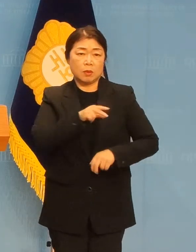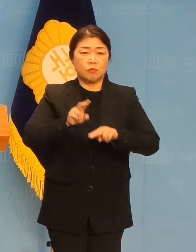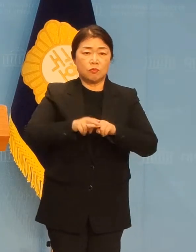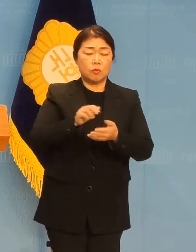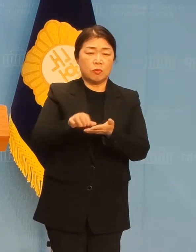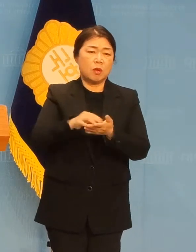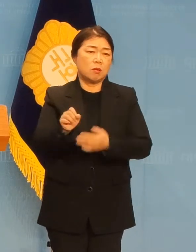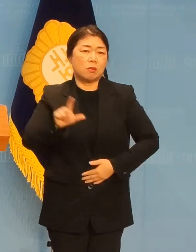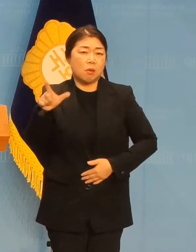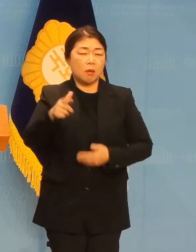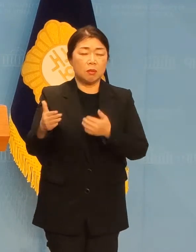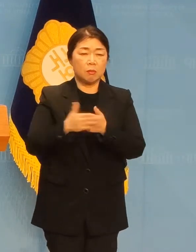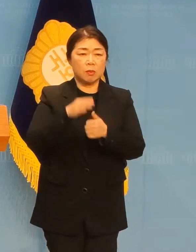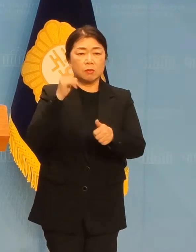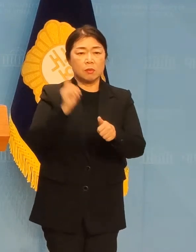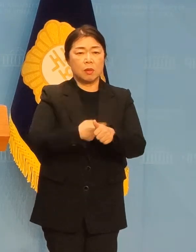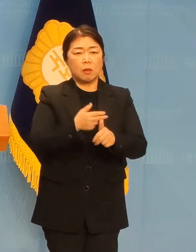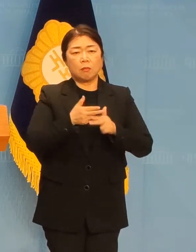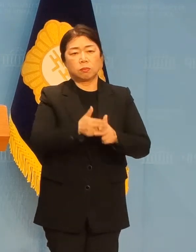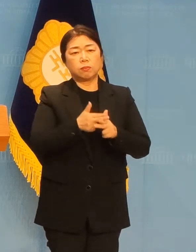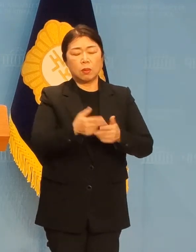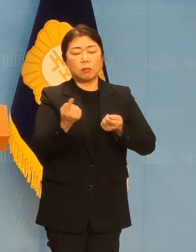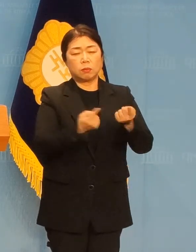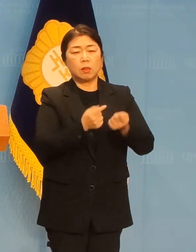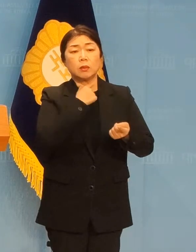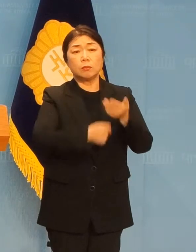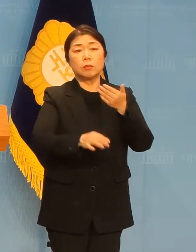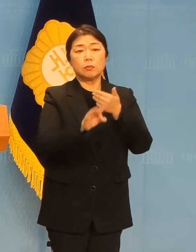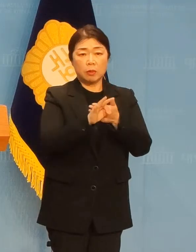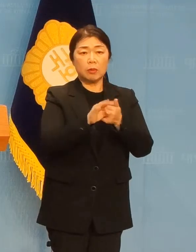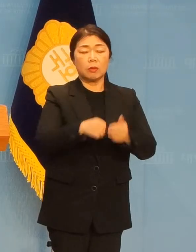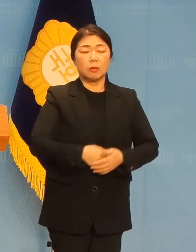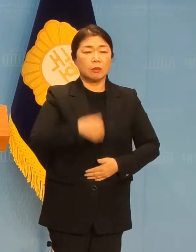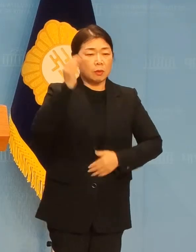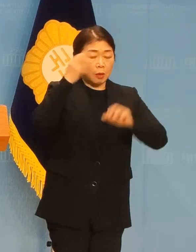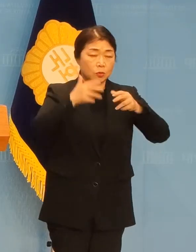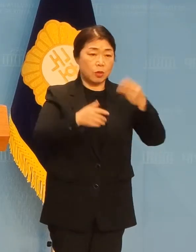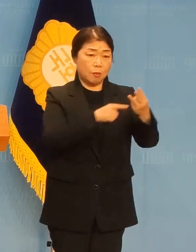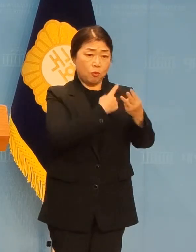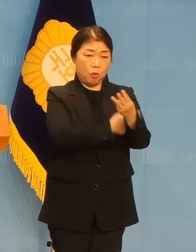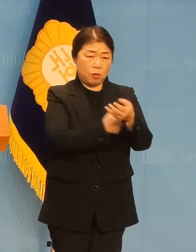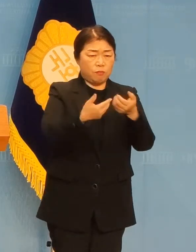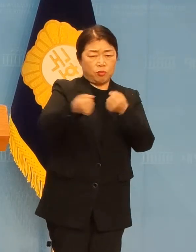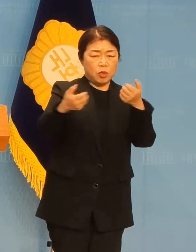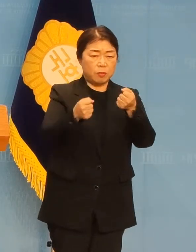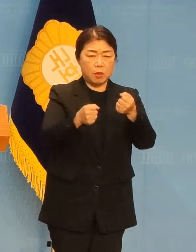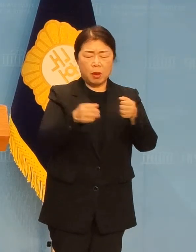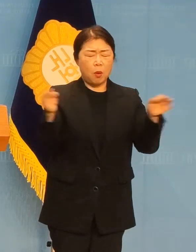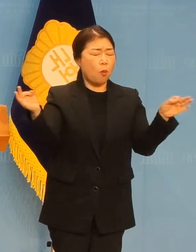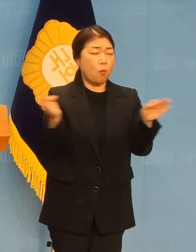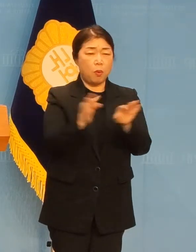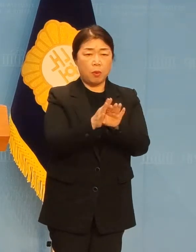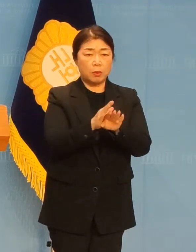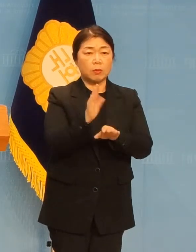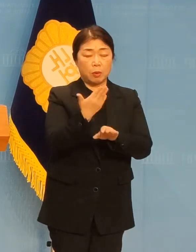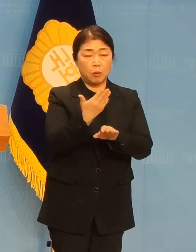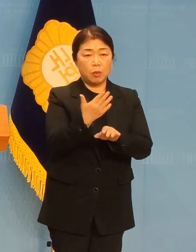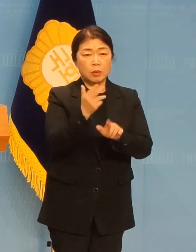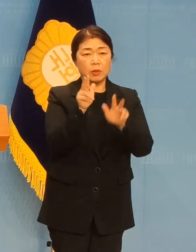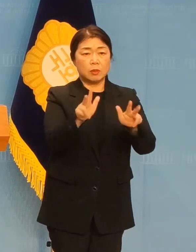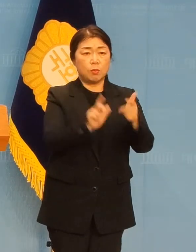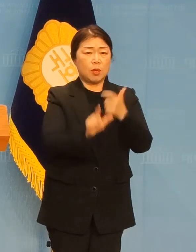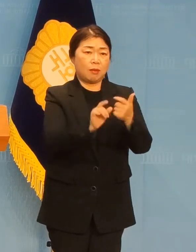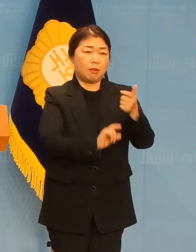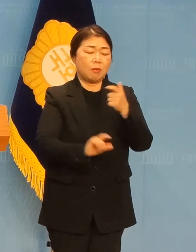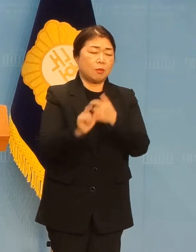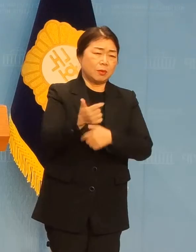내란특별재판부로 사법부를 무력화시킨다면 대한민국의 삼권 분립은 완전히 붕괴되고 지금보다 더 센